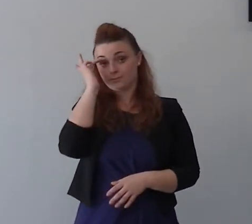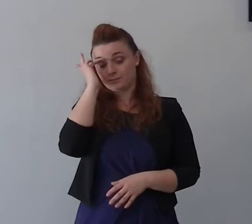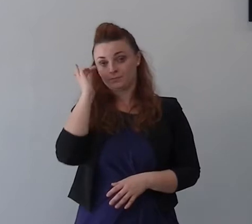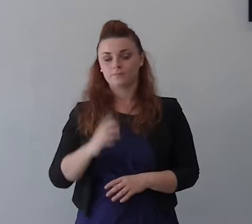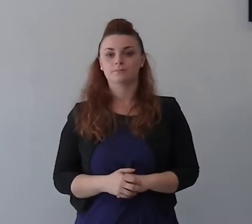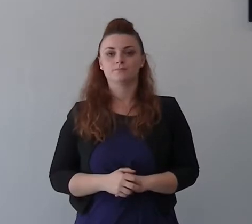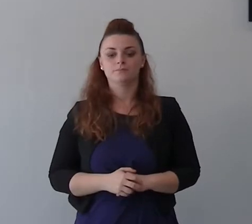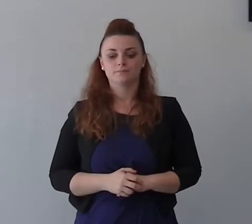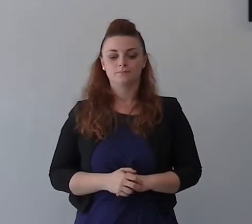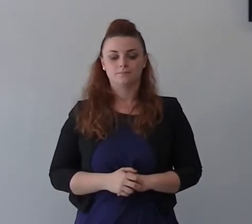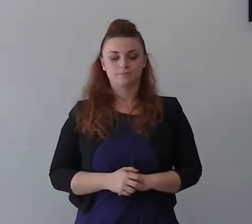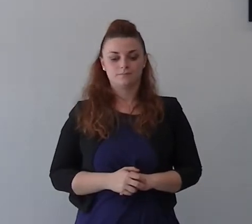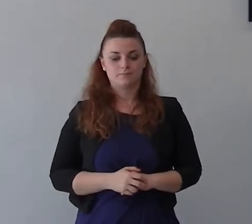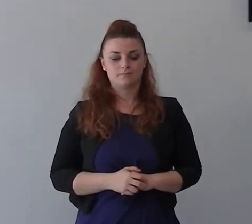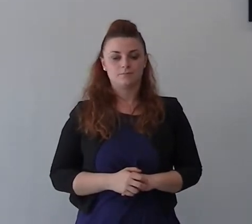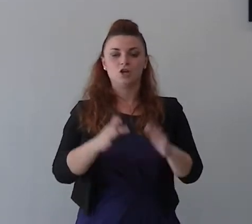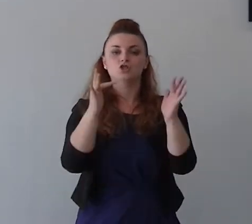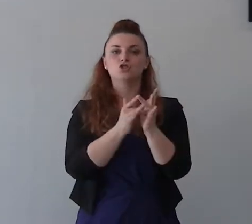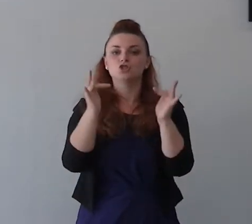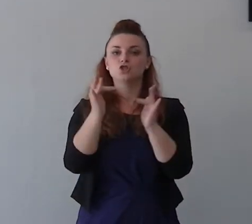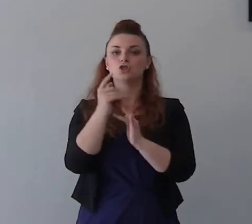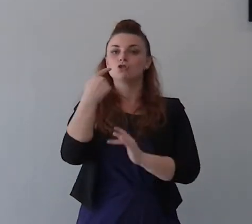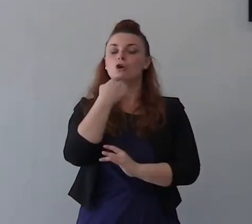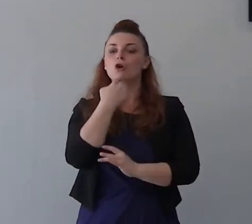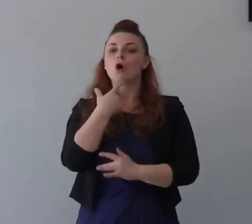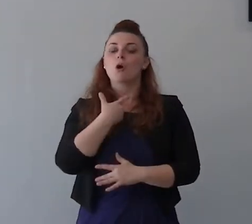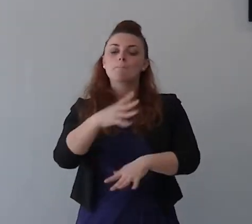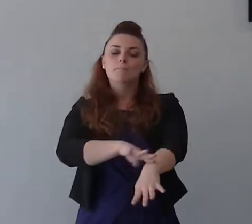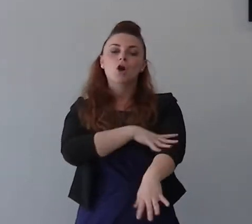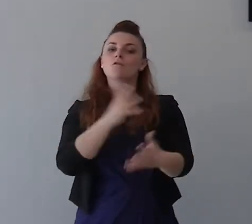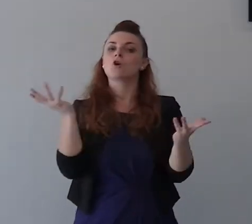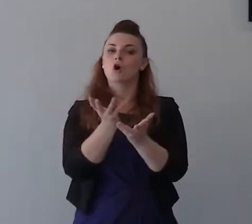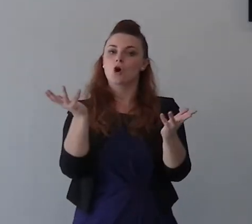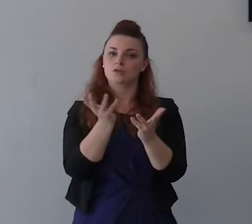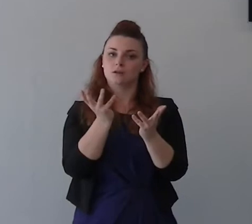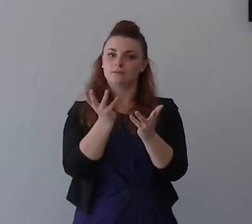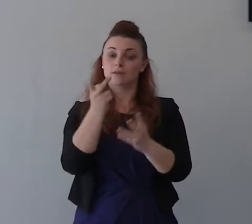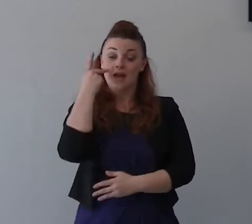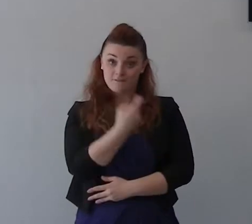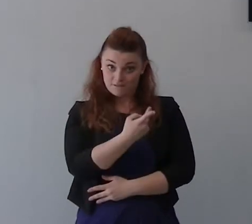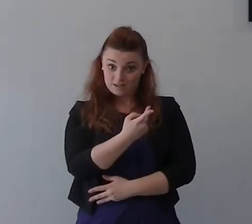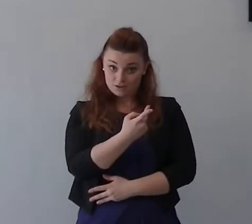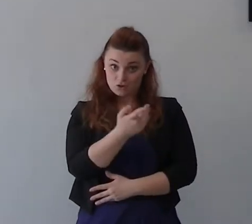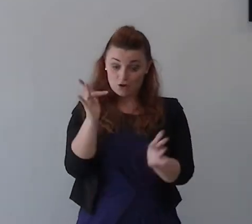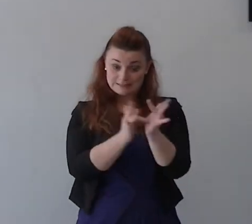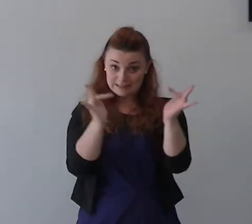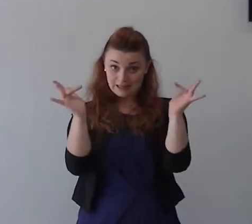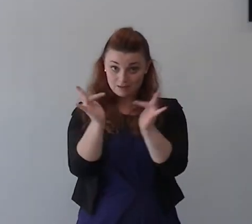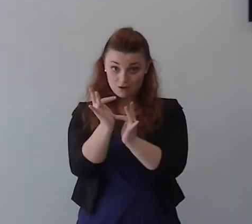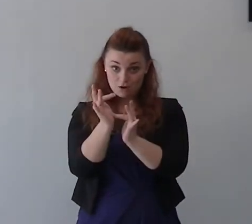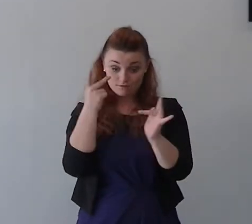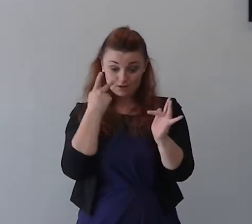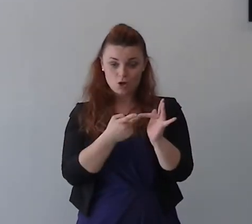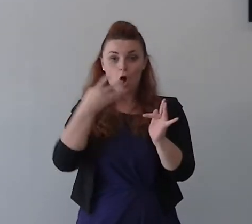Cosa provo quando pronuncio il nome Gesù? Avete visto la mossa che ho fatto? Guardate che Morgana la fa